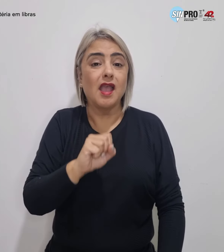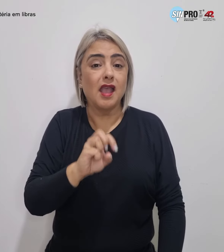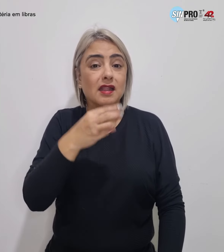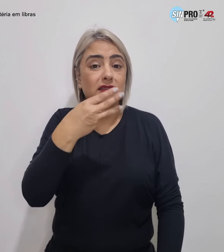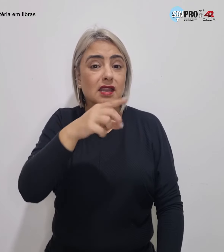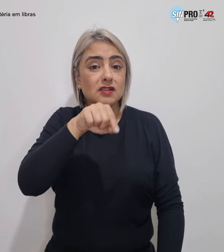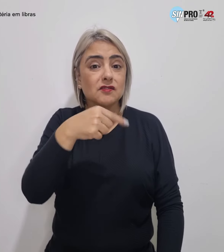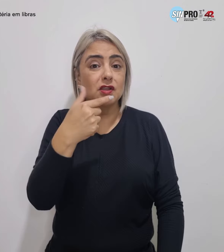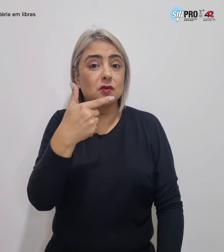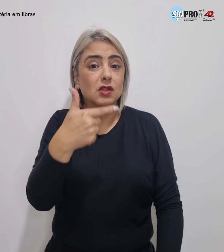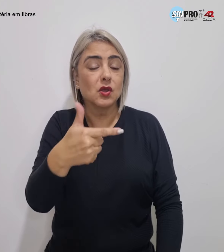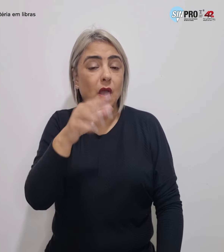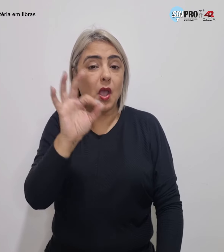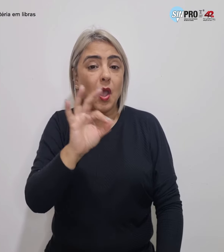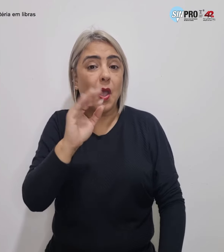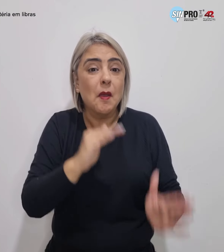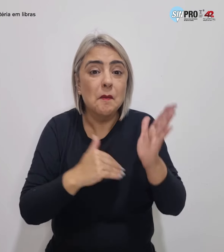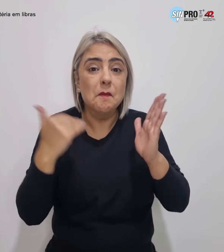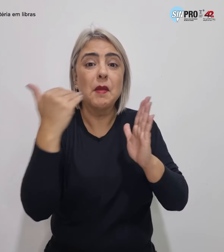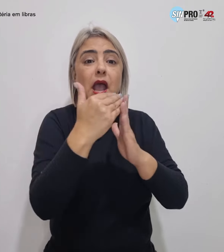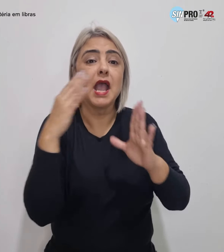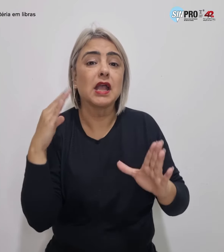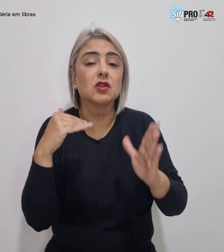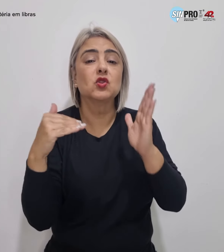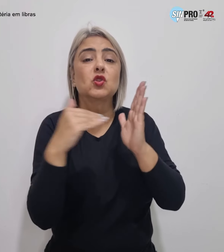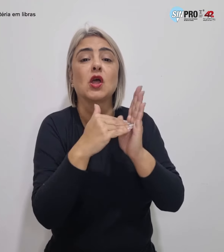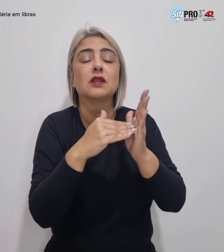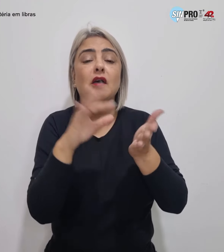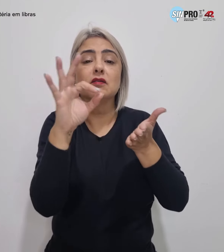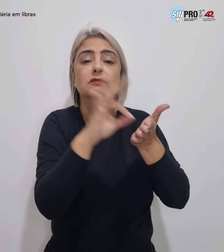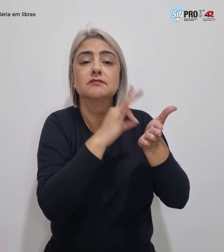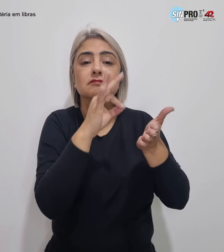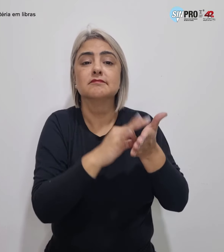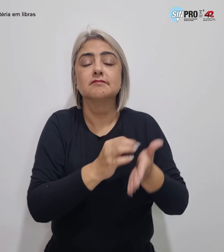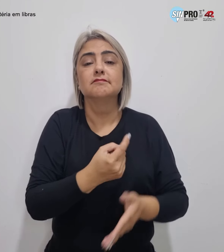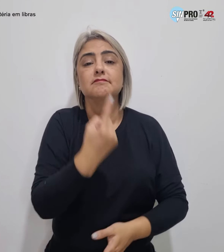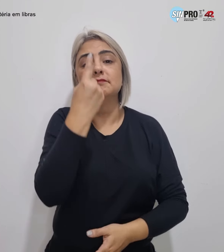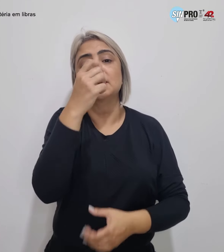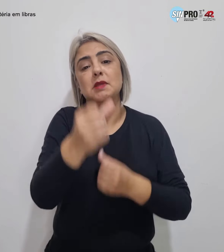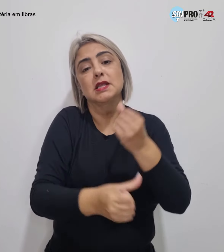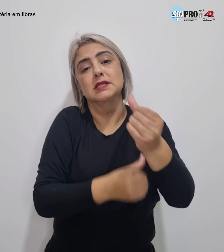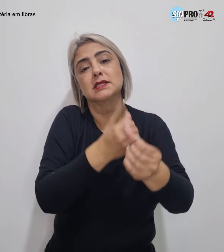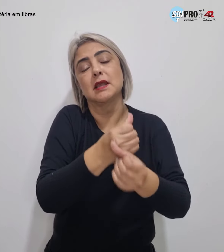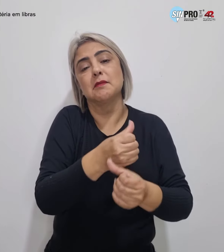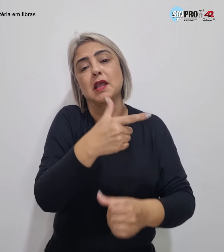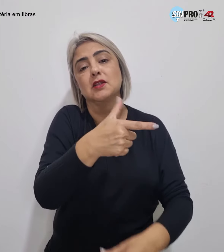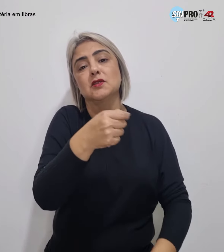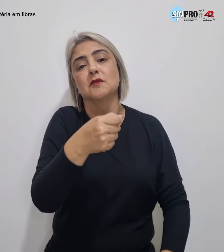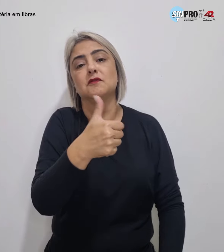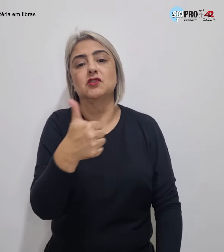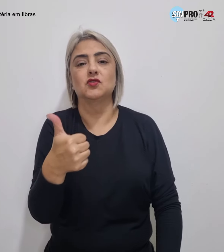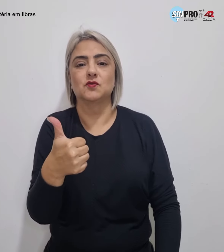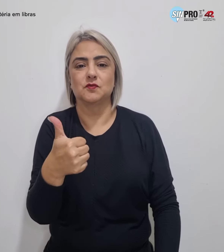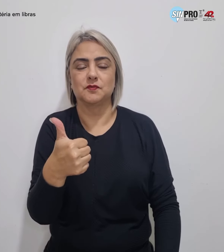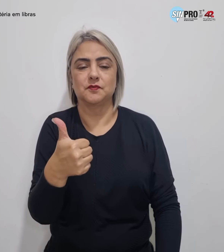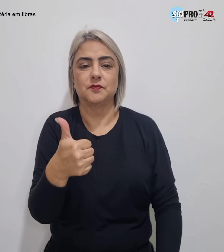3,2% maior que o total registrado no primeiro semestre de 2021 quando